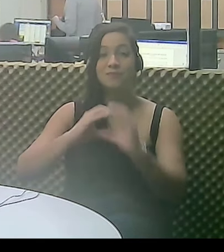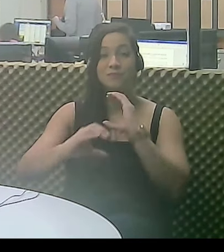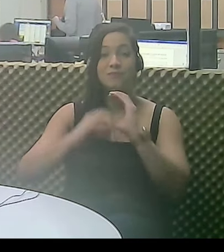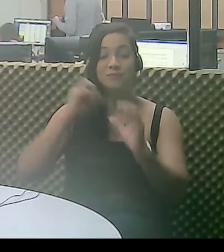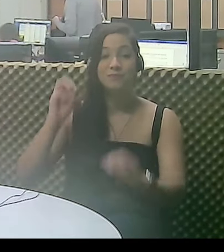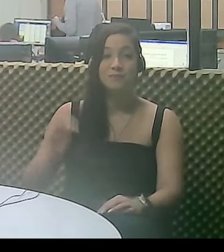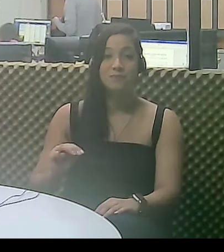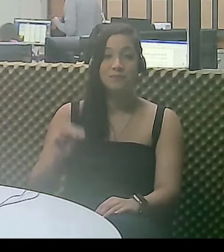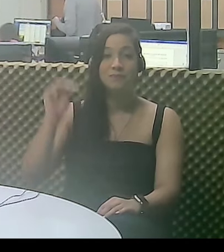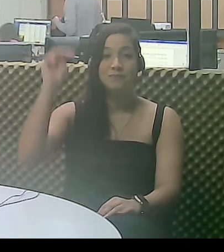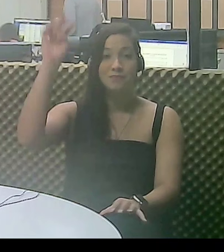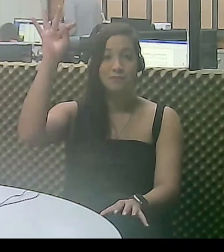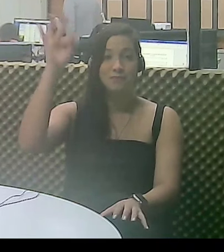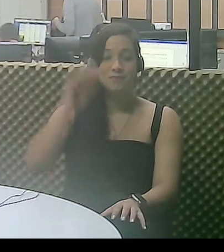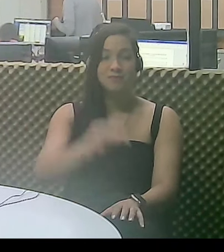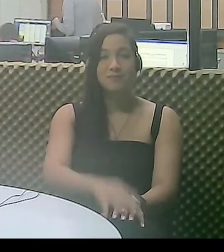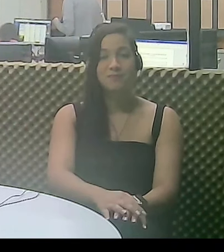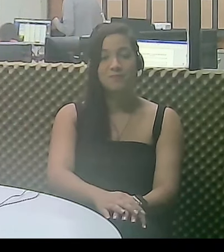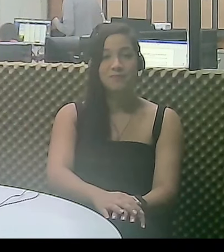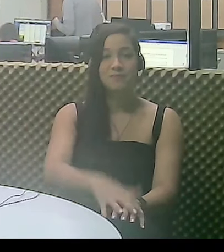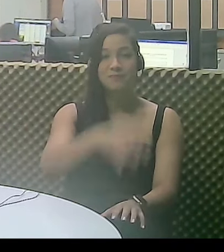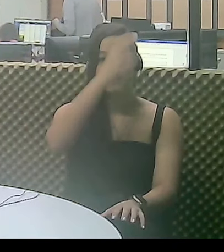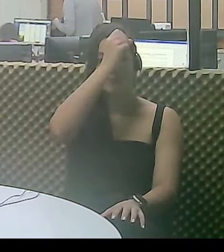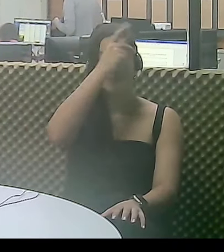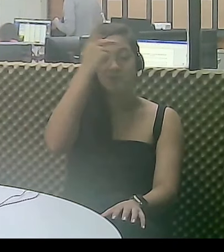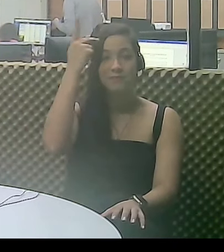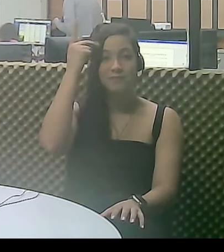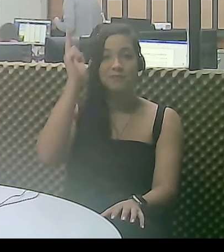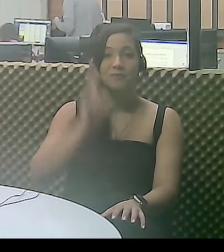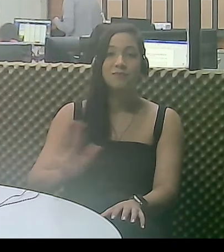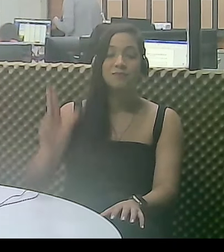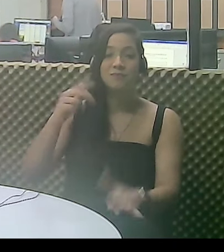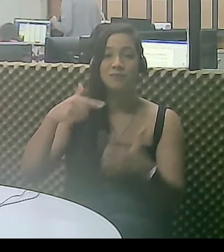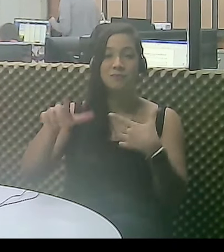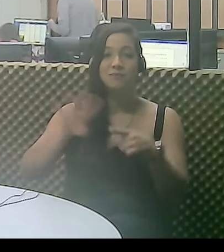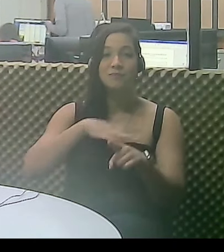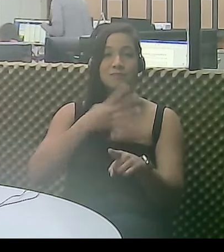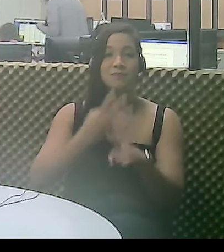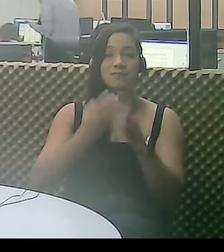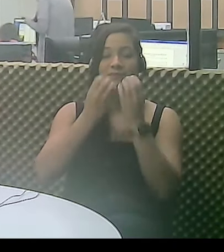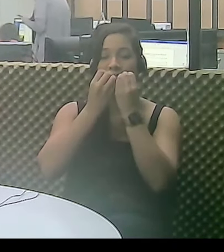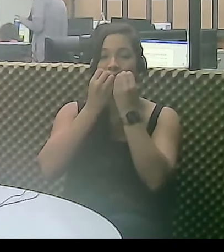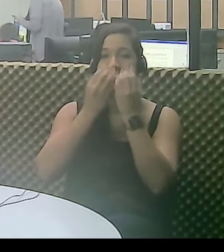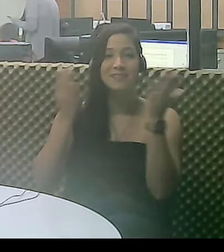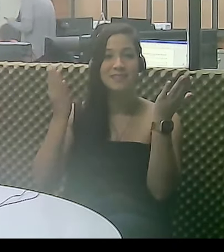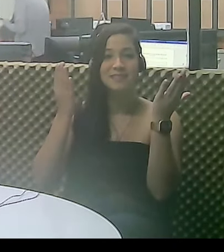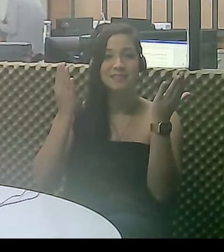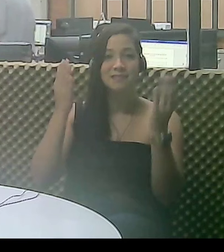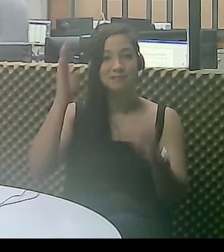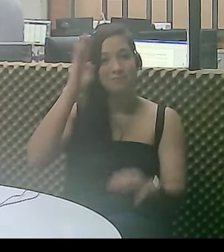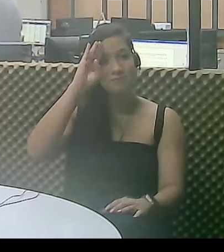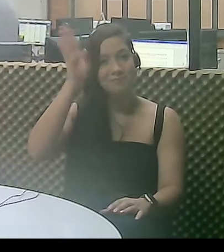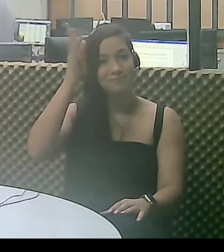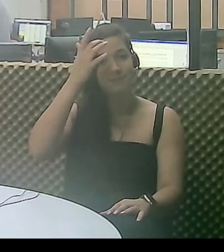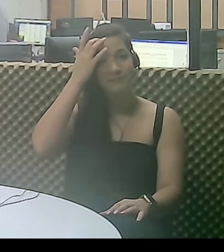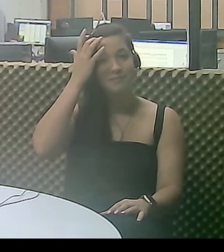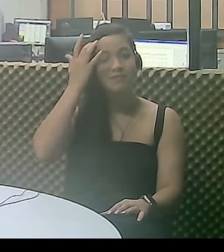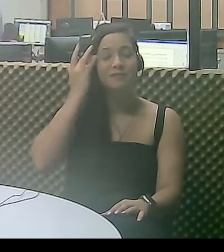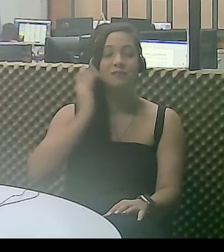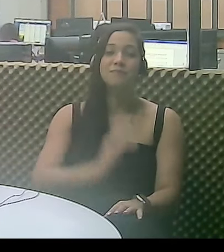Governo e Comunicação, Marco Túlio de Castro Kalimann. Prefeitura de Uberlândia. Fazer mais, fazer bem. Até a